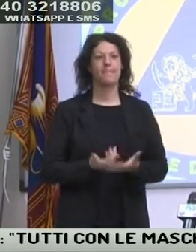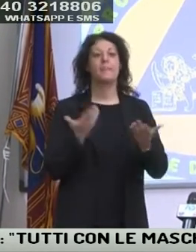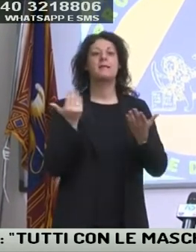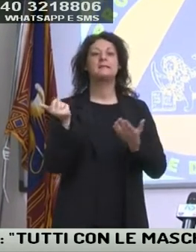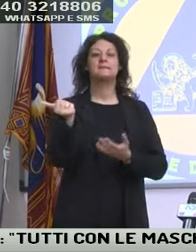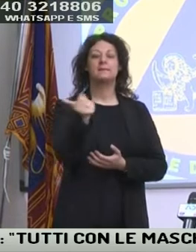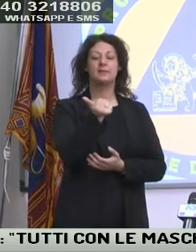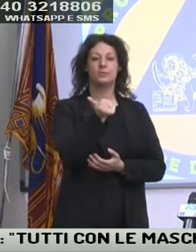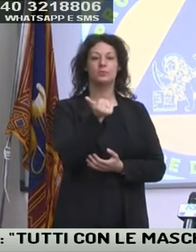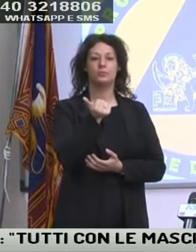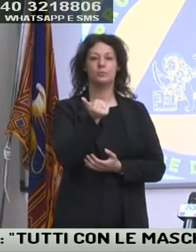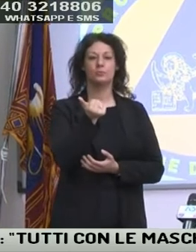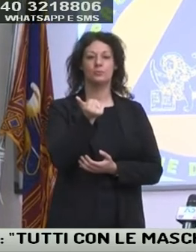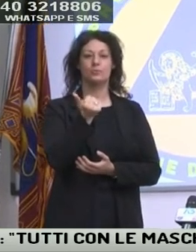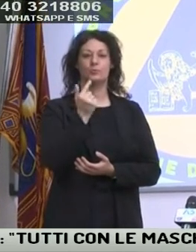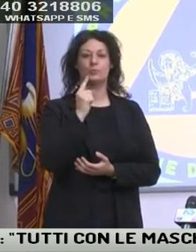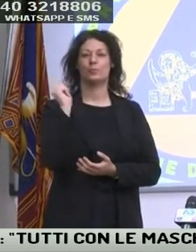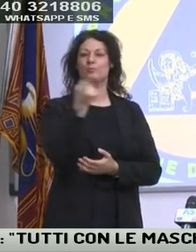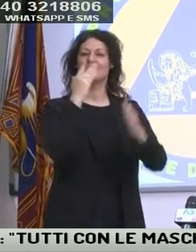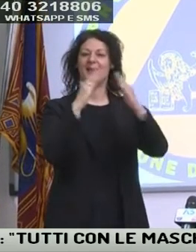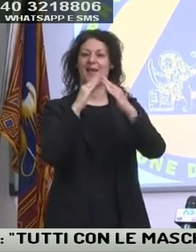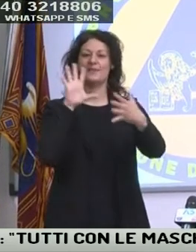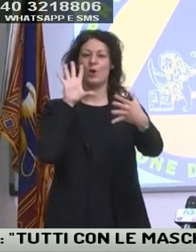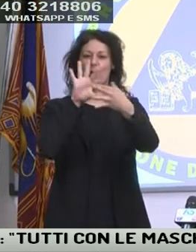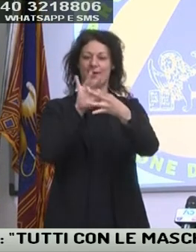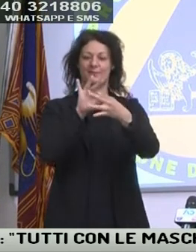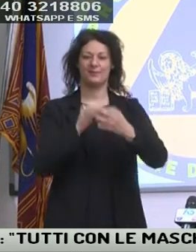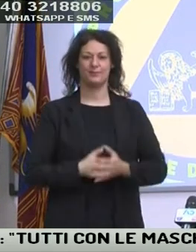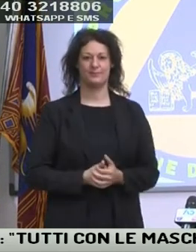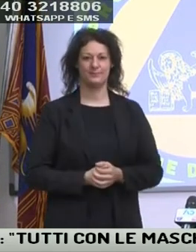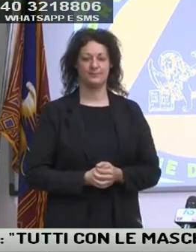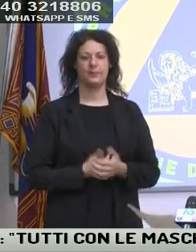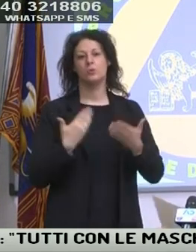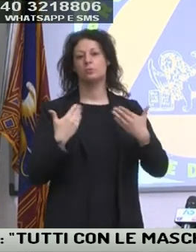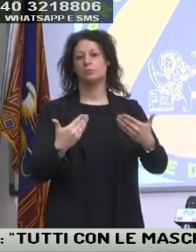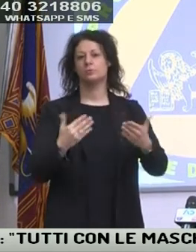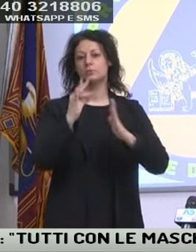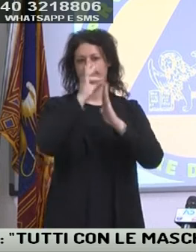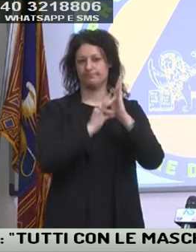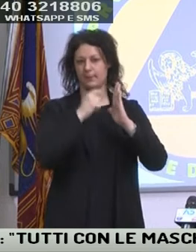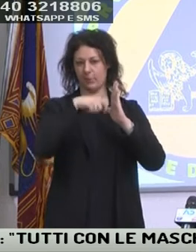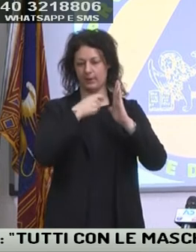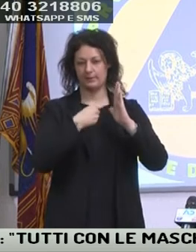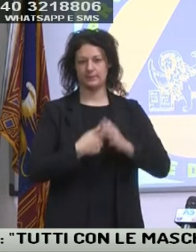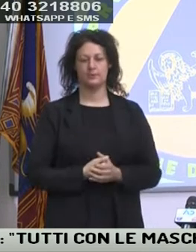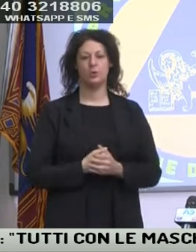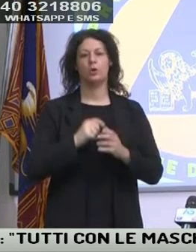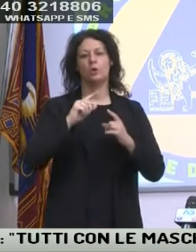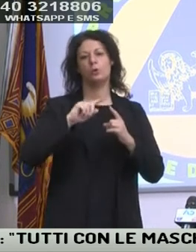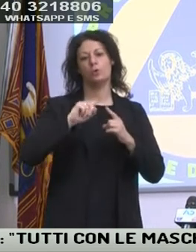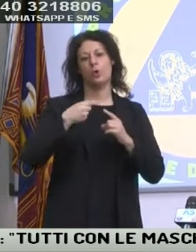Saluto a tutti quelli che sono in collegamento. Passerei subito alla lettura del bollettino e poi